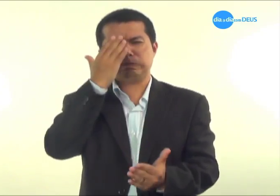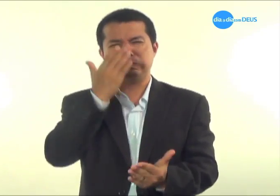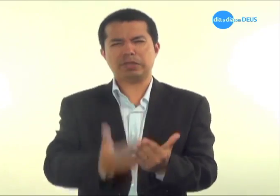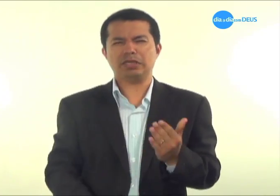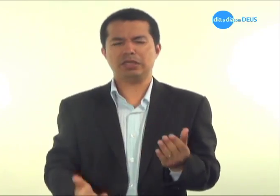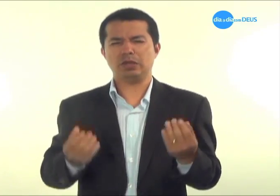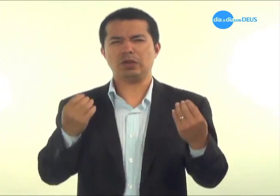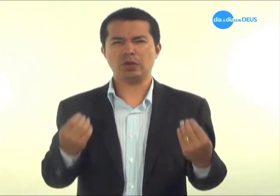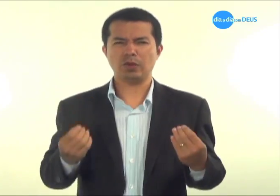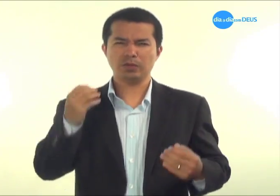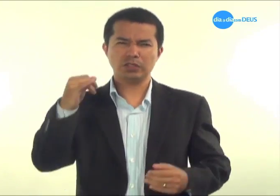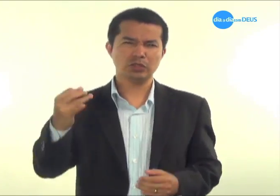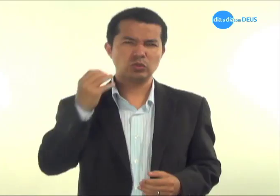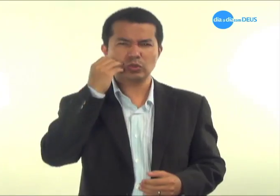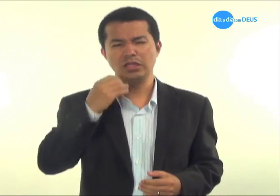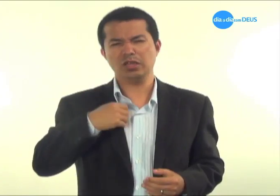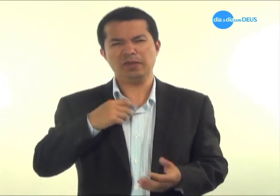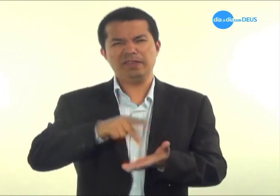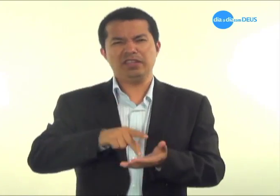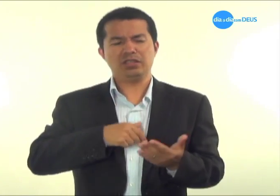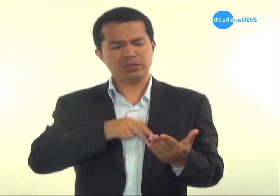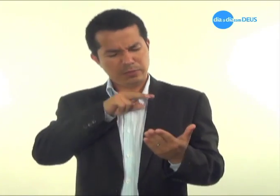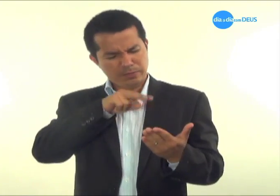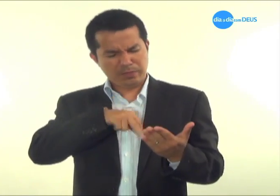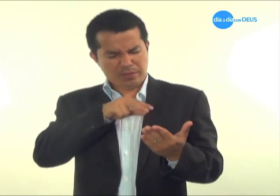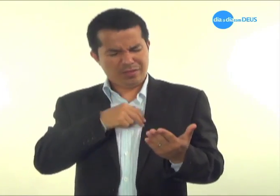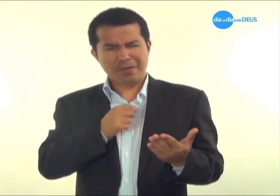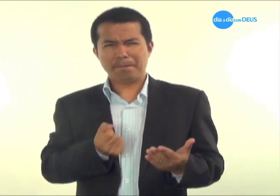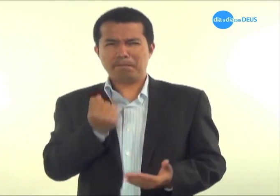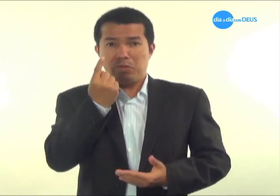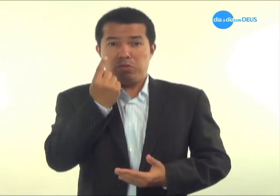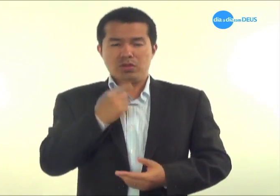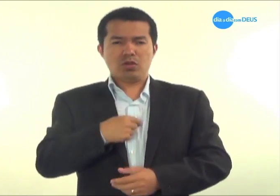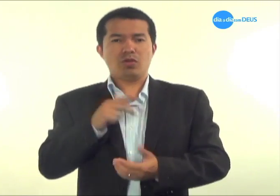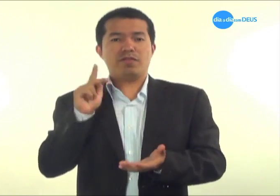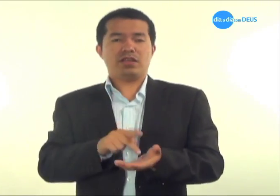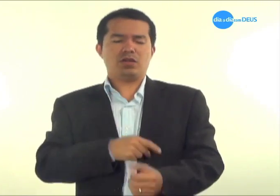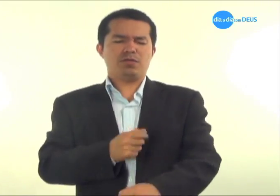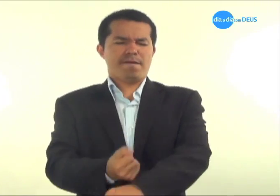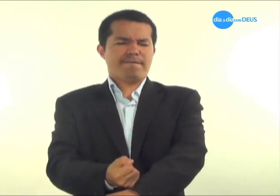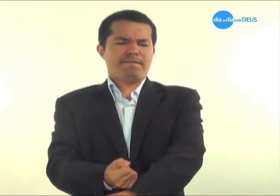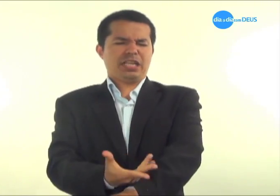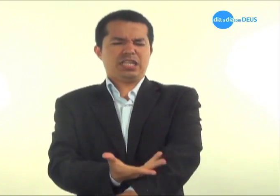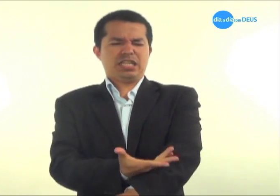trajeto estranho! E quando eu olho para esse texto, eu diria que não é só estranho, é